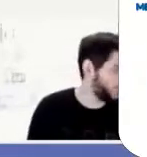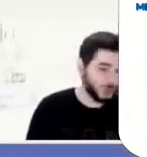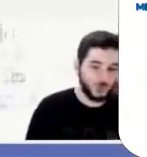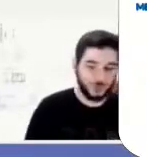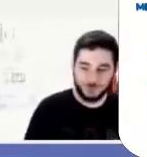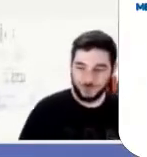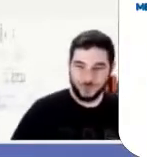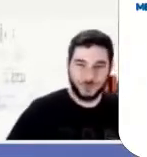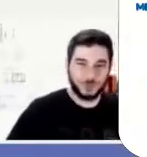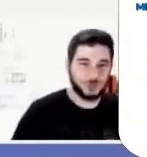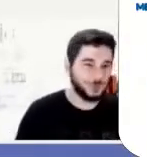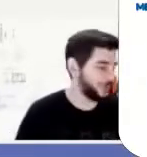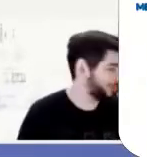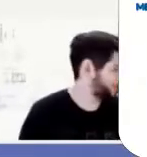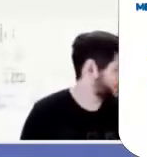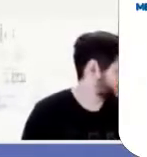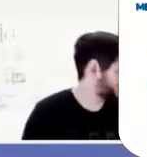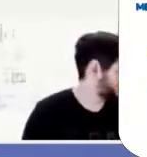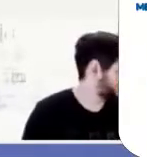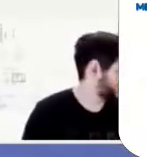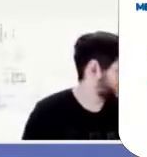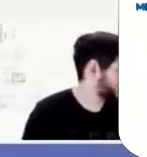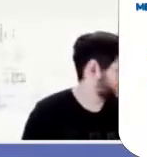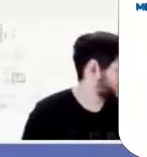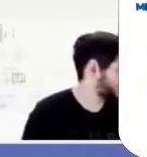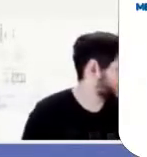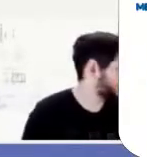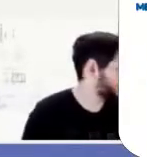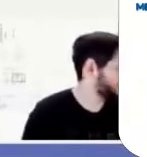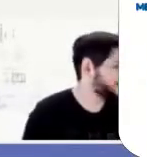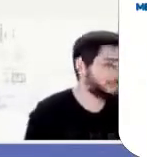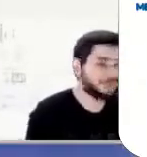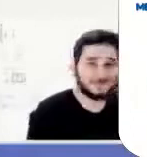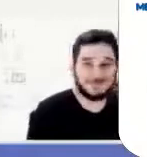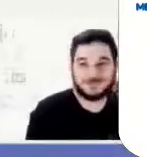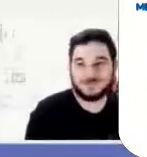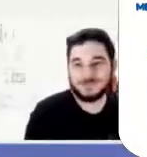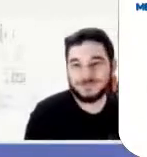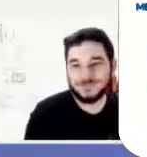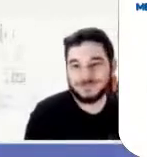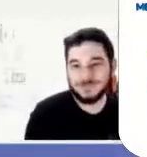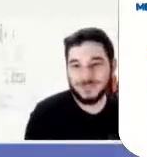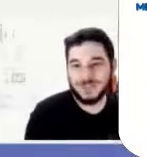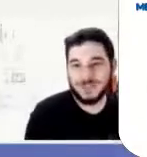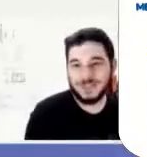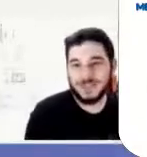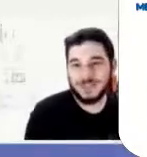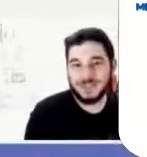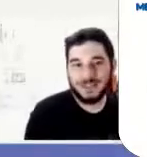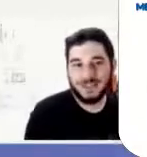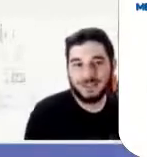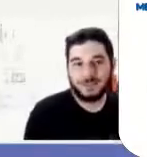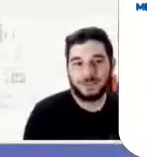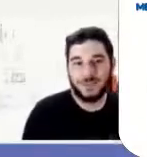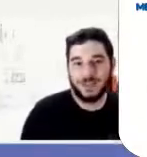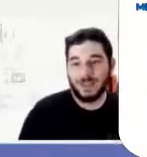Então, só um minutinho, deixa eu passar essa tela para cá.